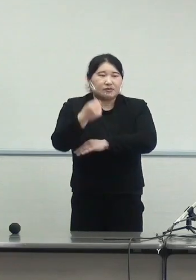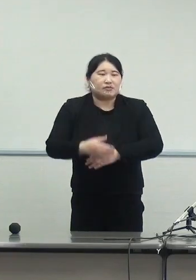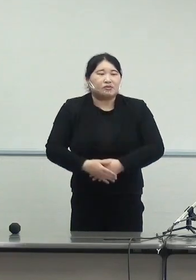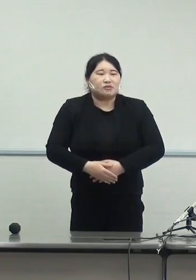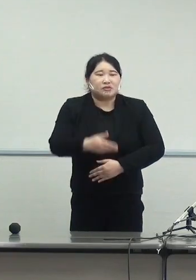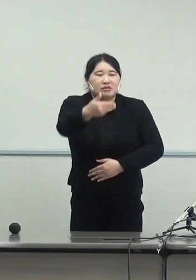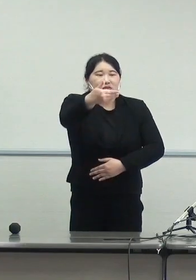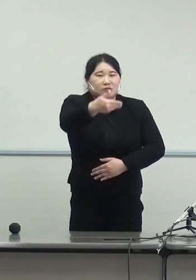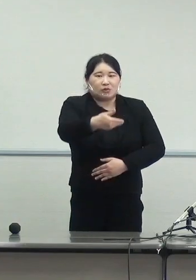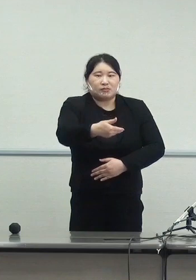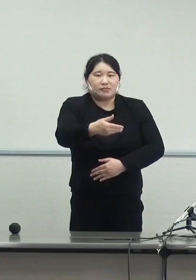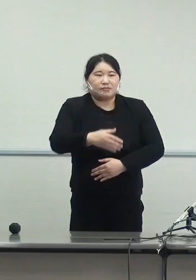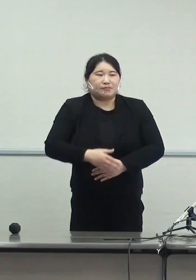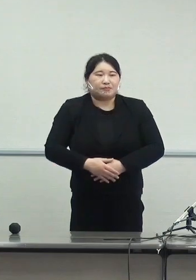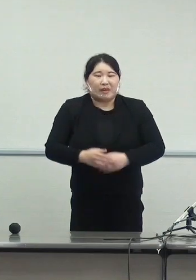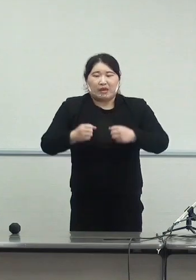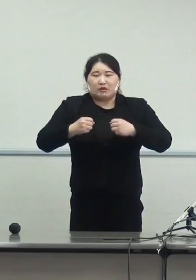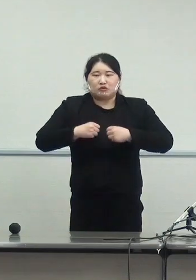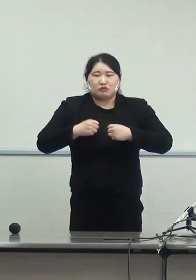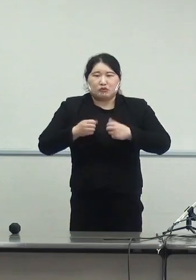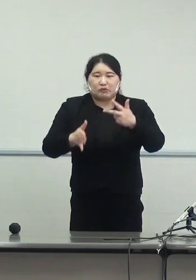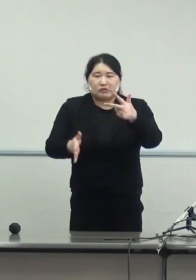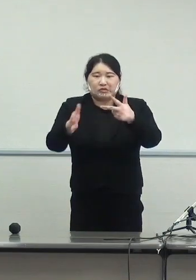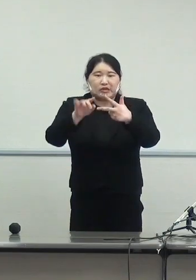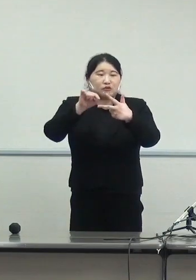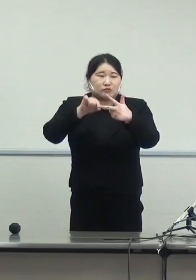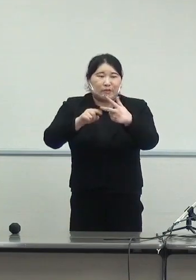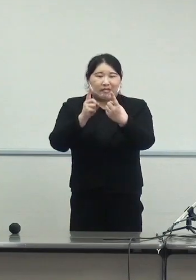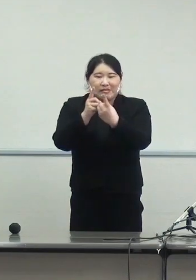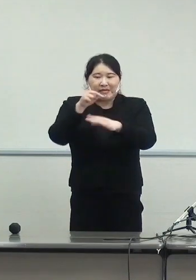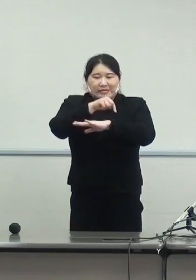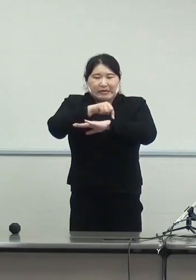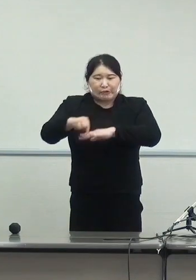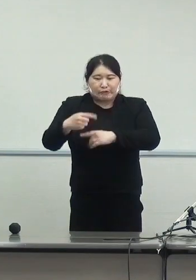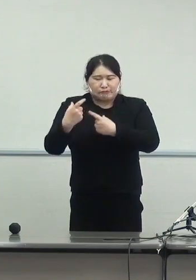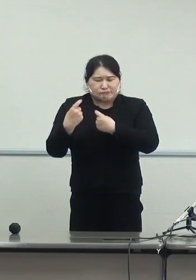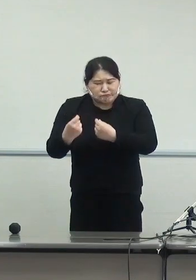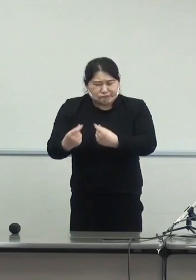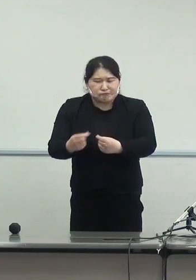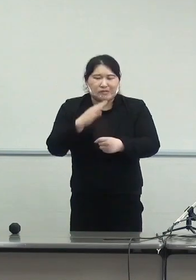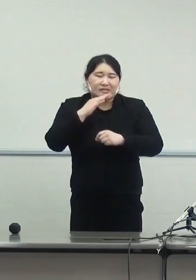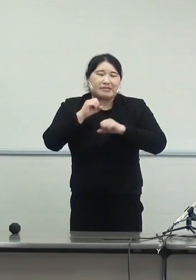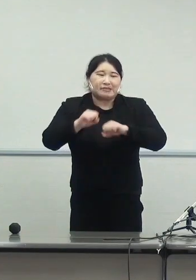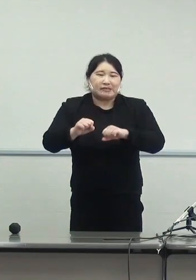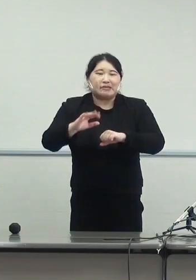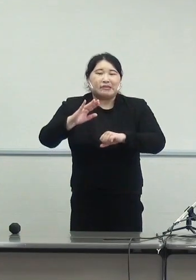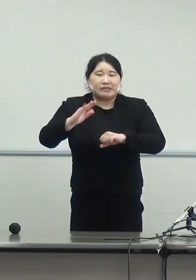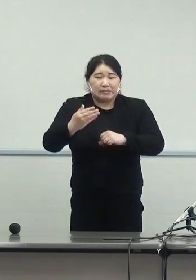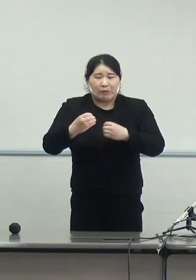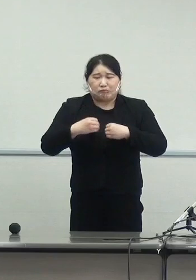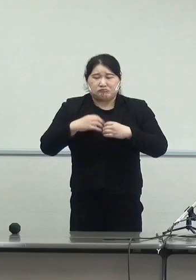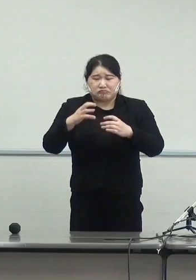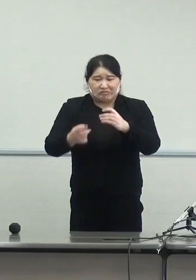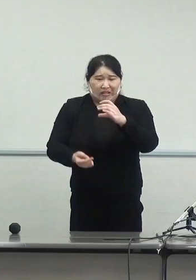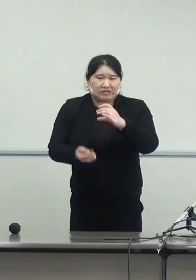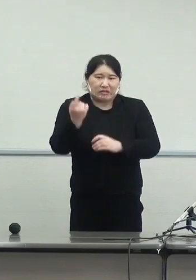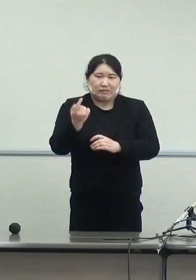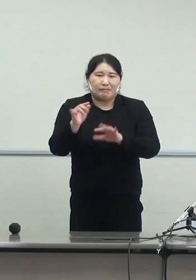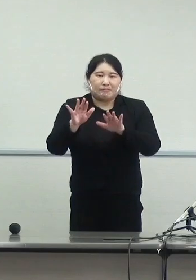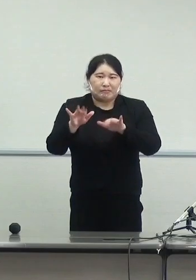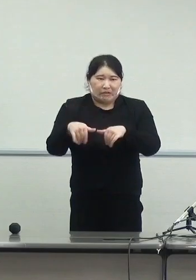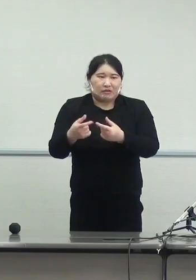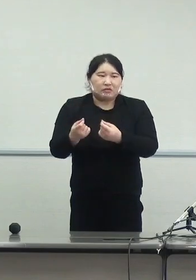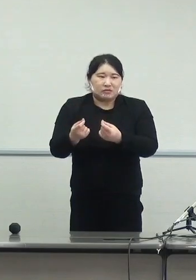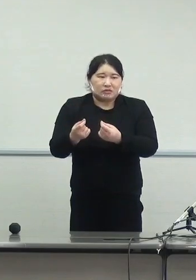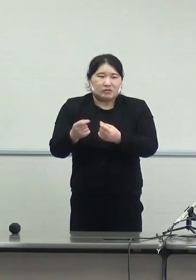。 この運動施設は、対策を取っていたけれども、はい、クラスターになってしまったということで、